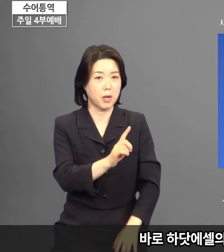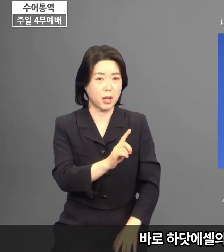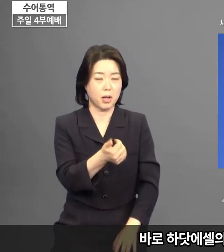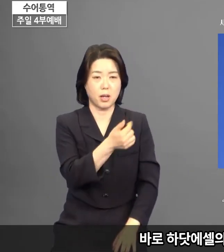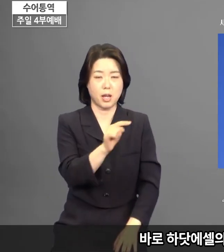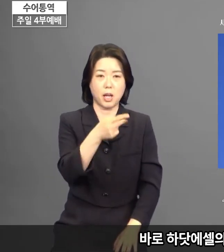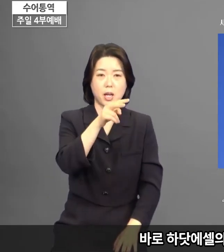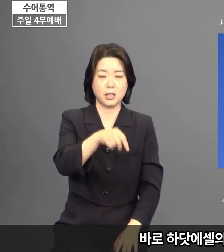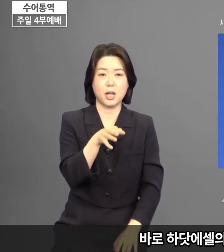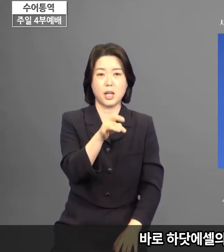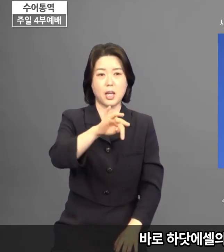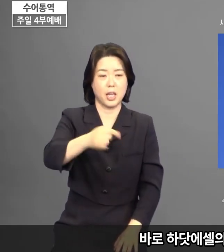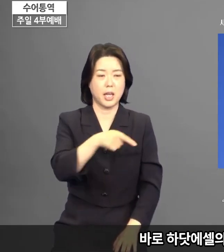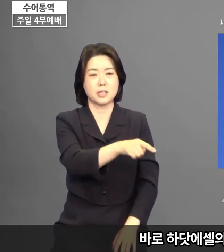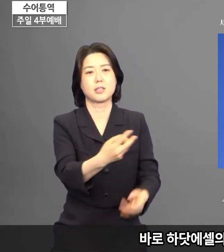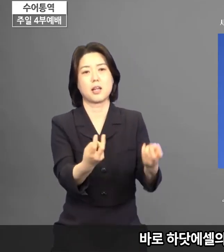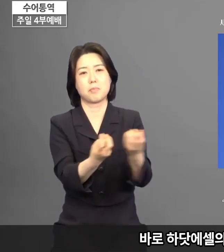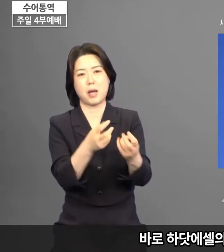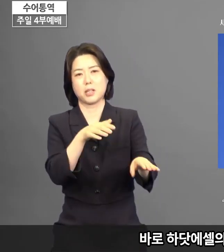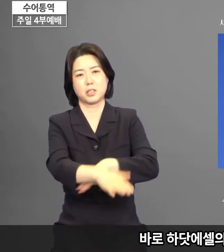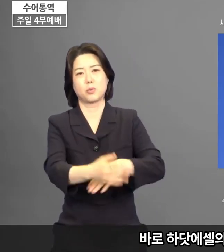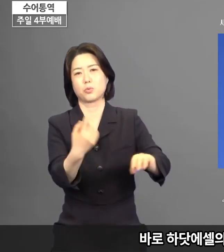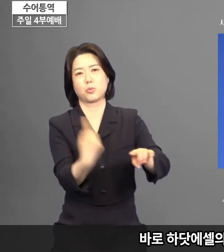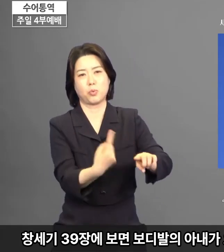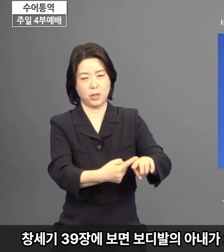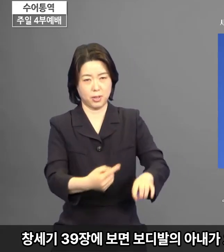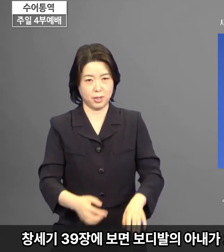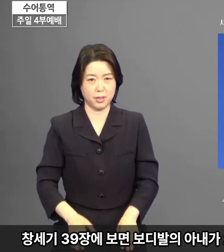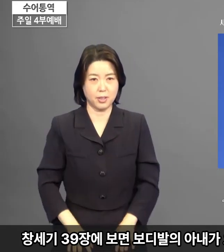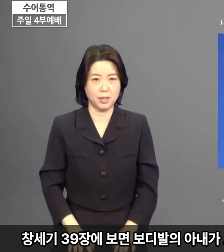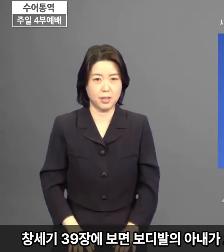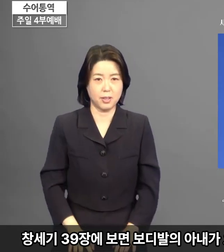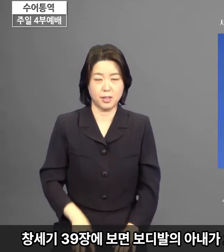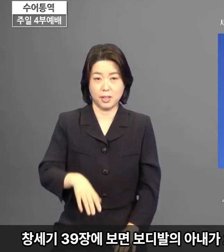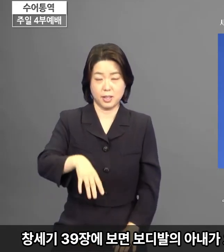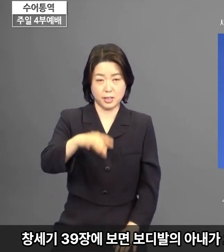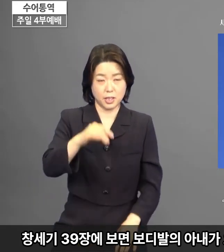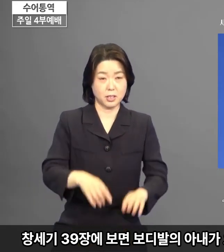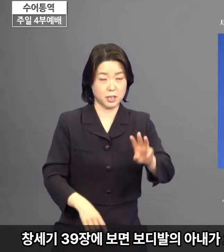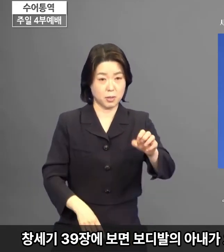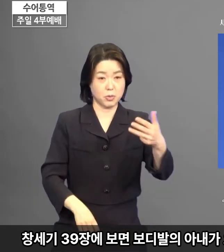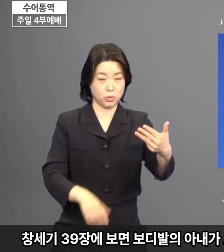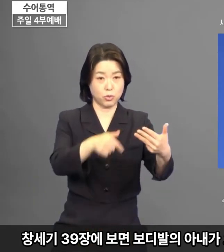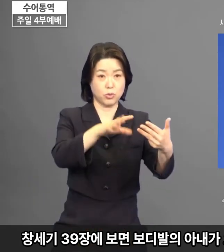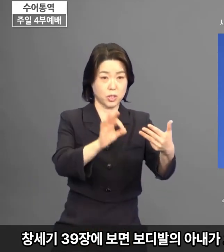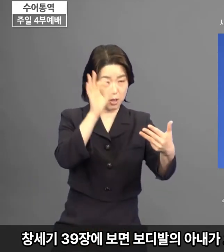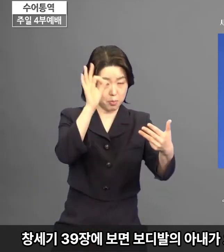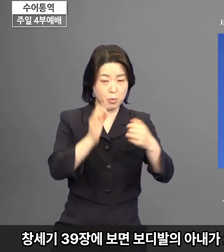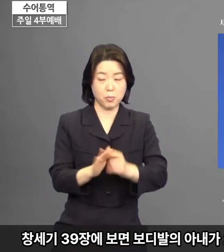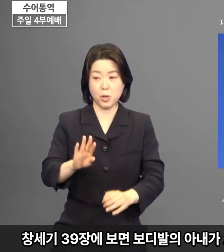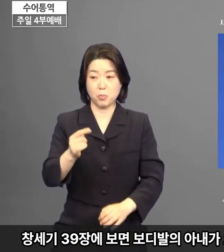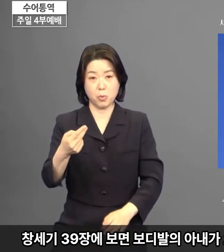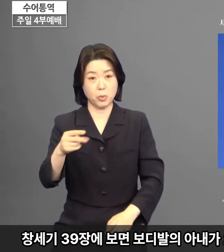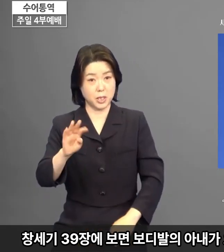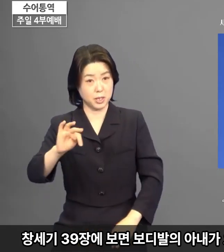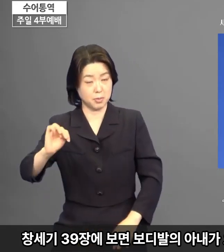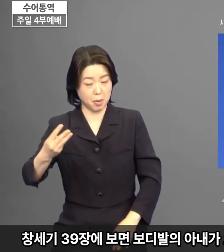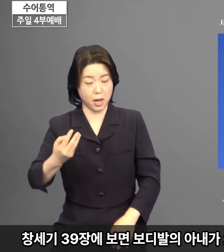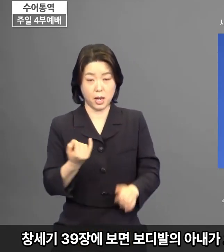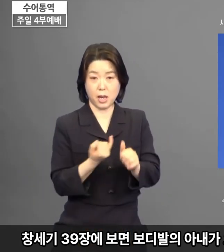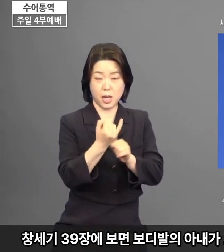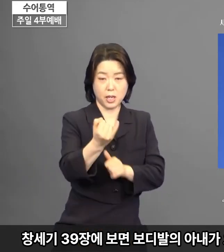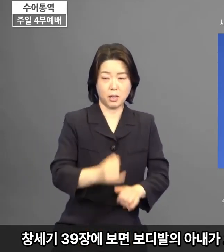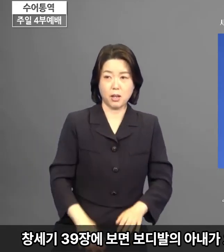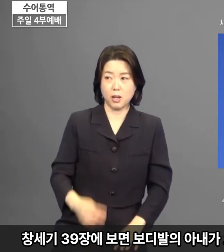하닷 에셀의 방식인 것이죠. 창세기 39장에 보면 보디발의 아내가 요셉을 보고 한눈에